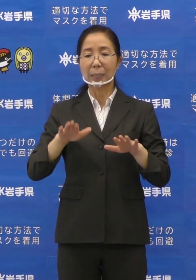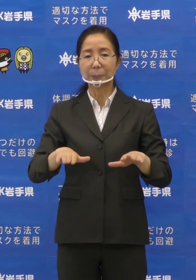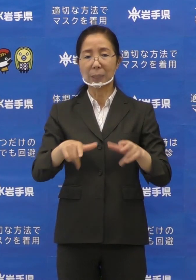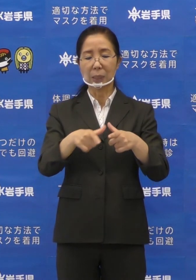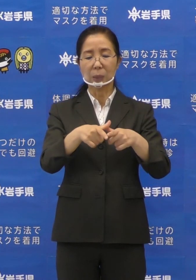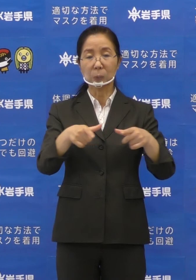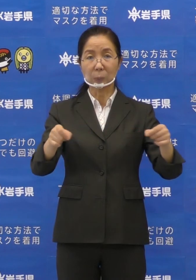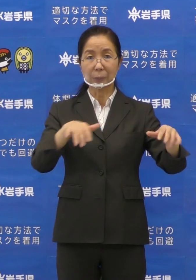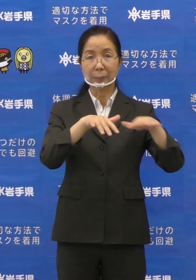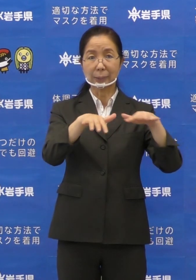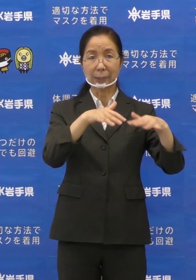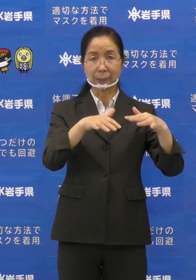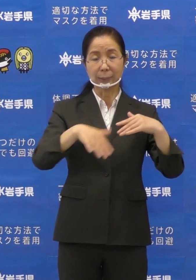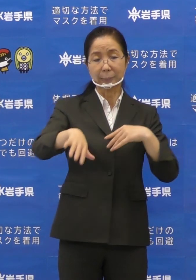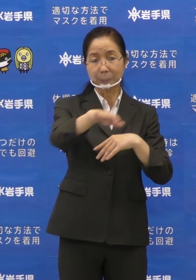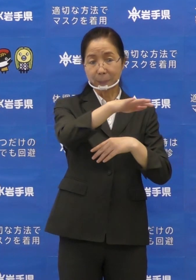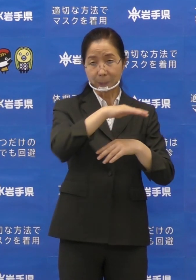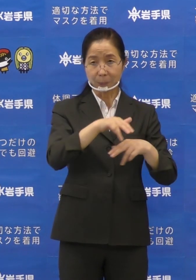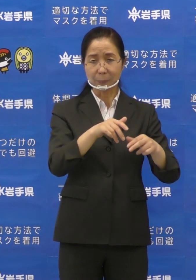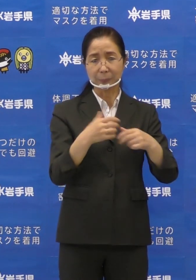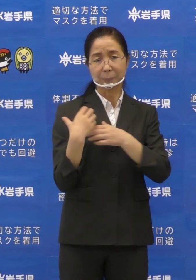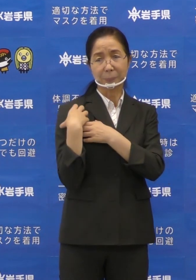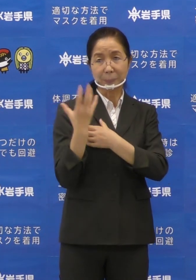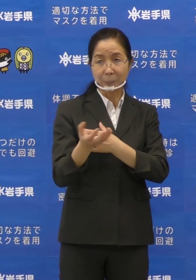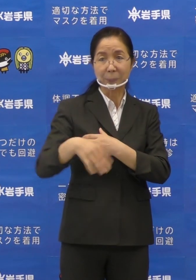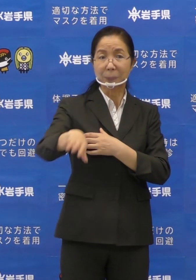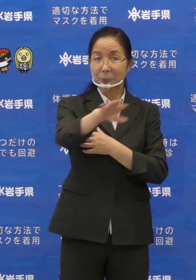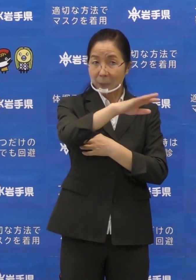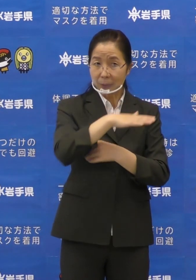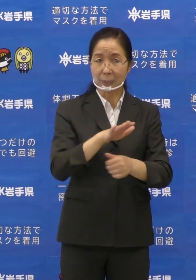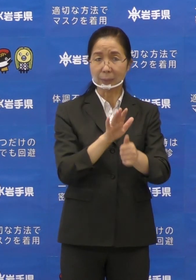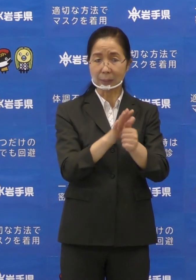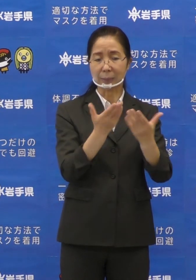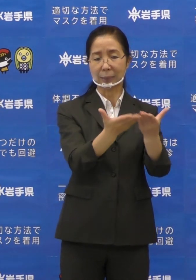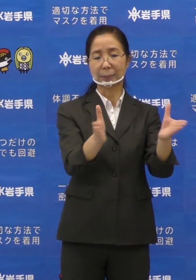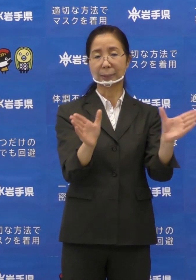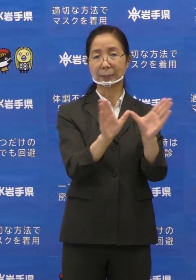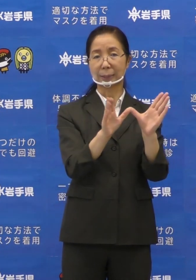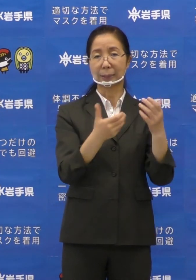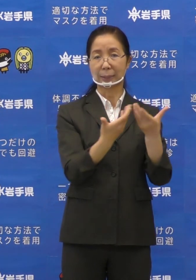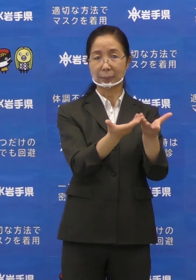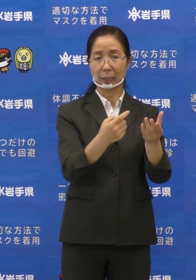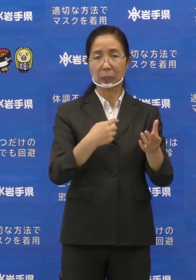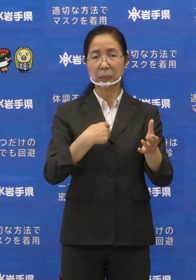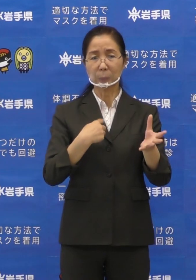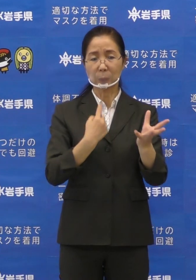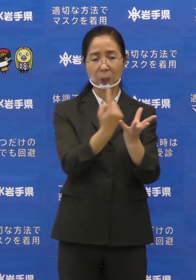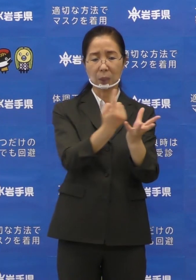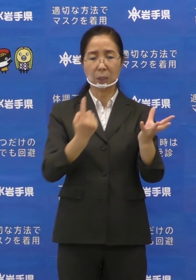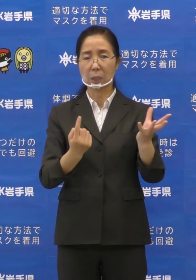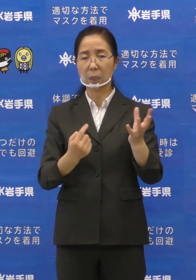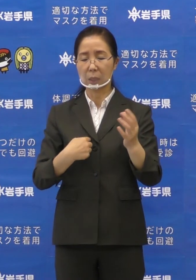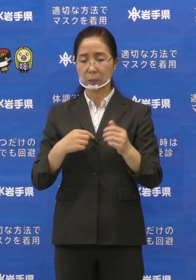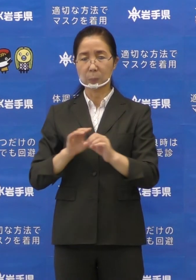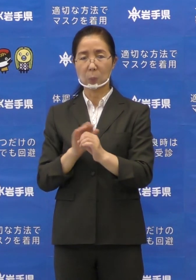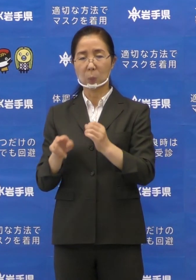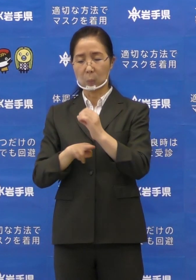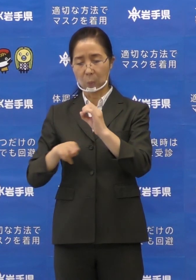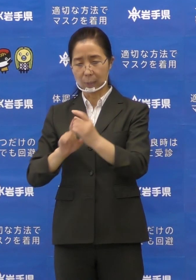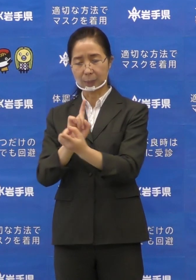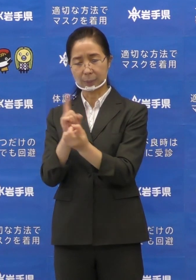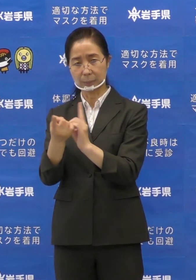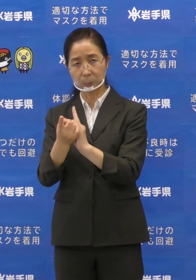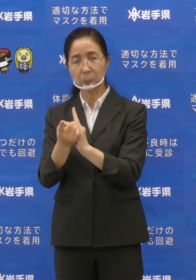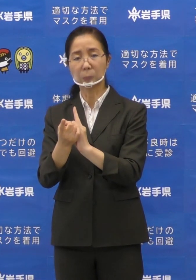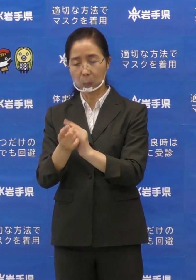政に携わっている皆さん、携わろうとしている皆さんが作る世界でありますので、私は新型コロナウイルス対策